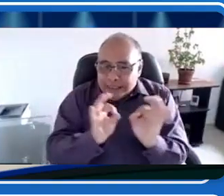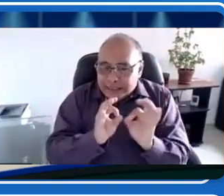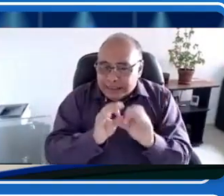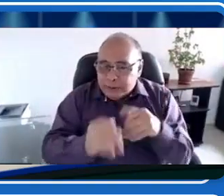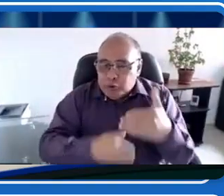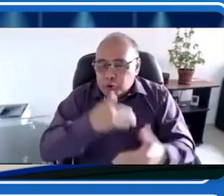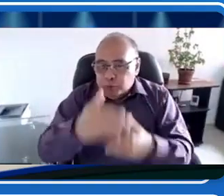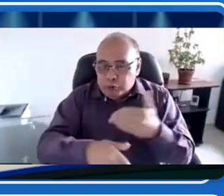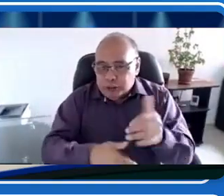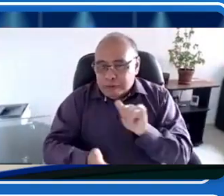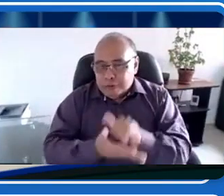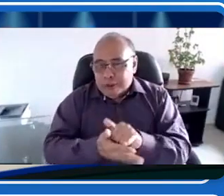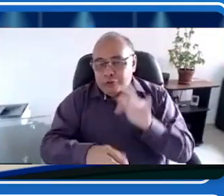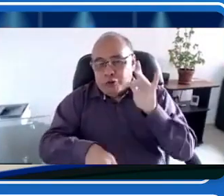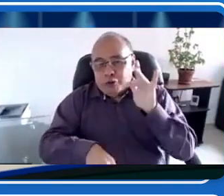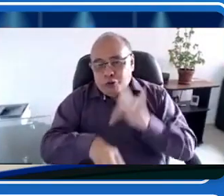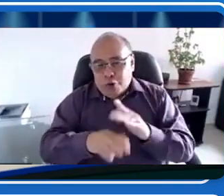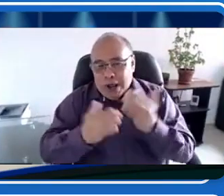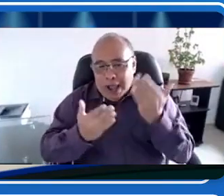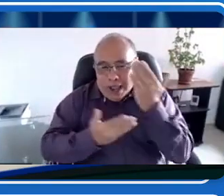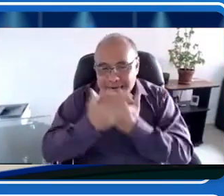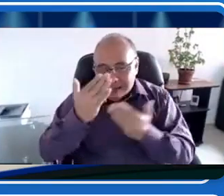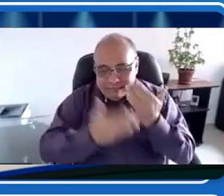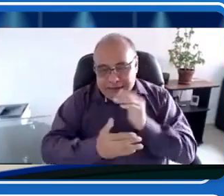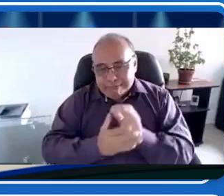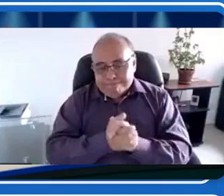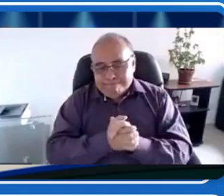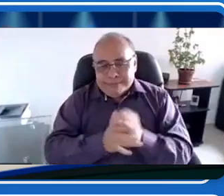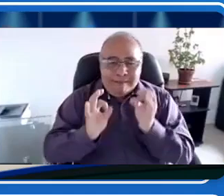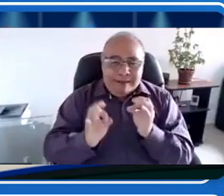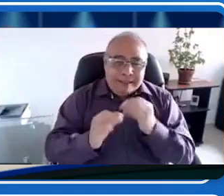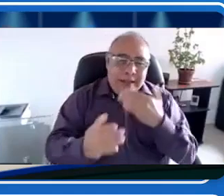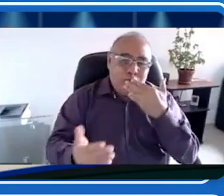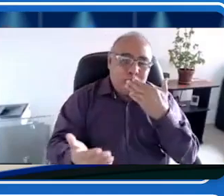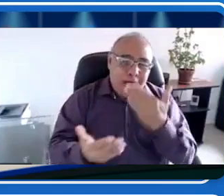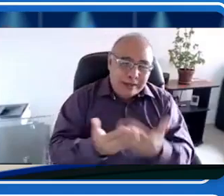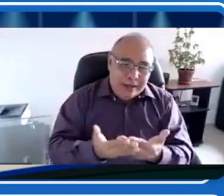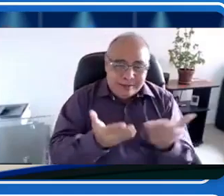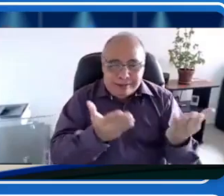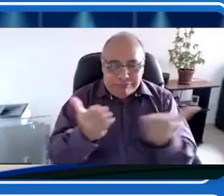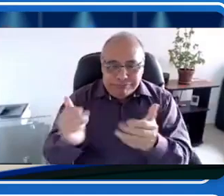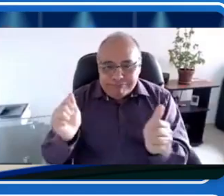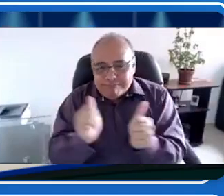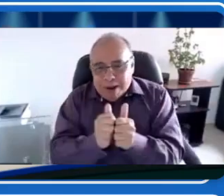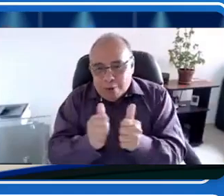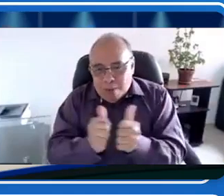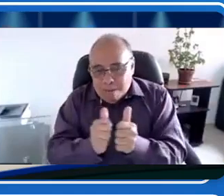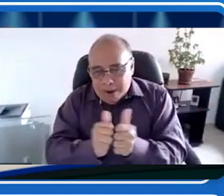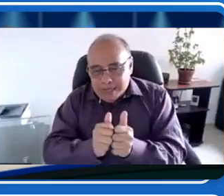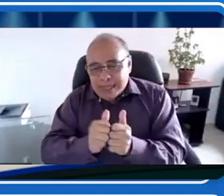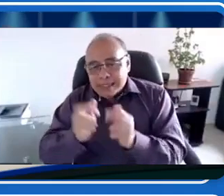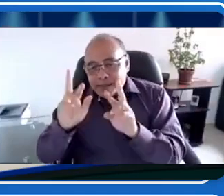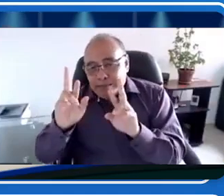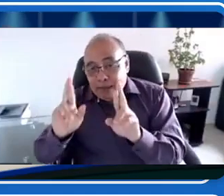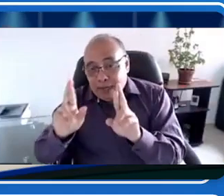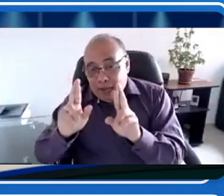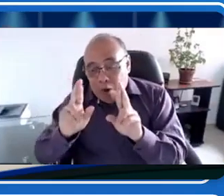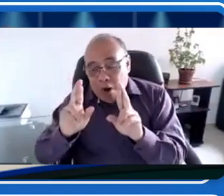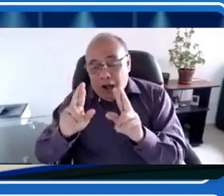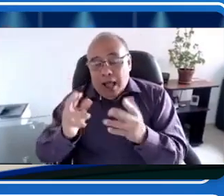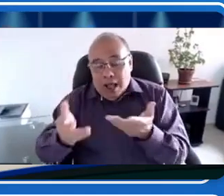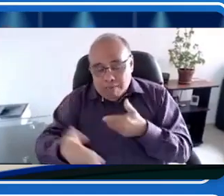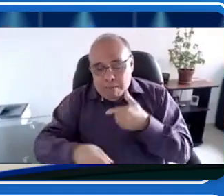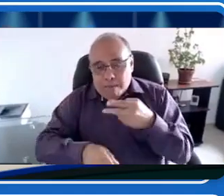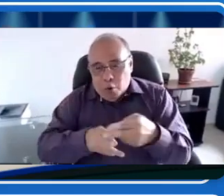consejo. Aquí se está viendo es al contrario. Entonces, pues que lo tengamos presente y que se pueda analizar esto para más adelante.